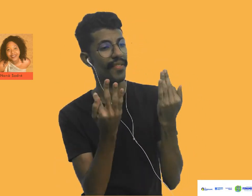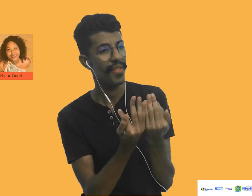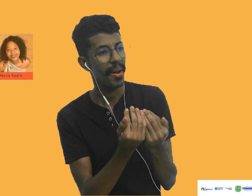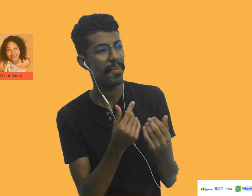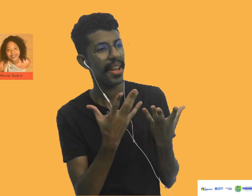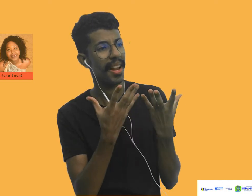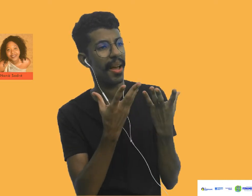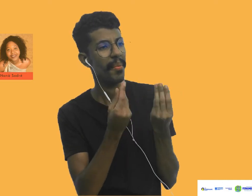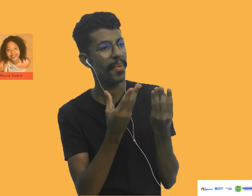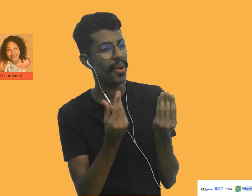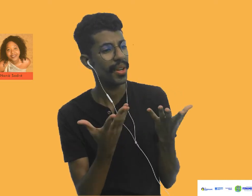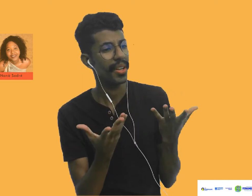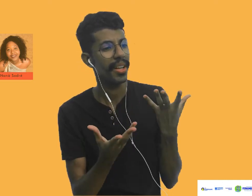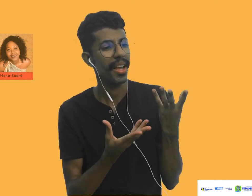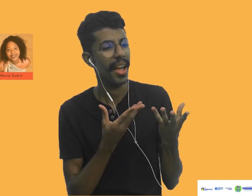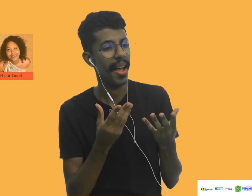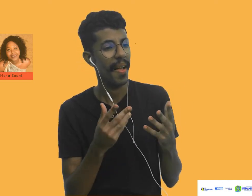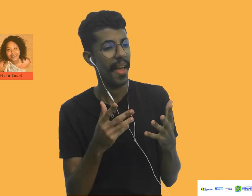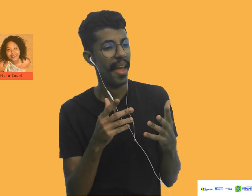família completamente